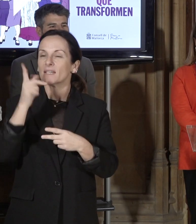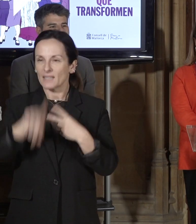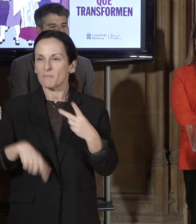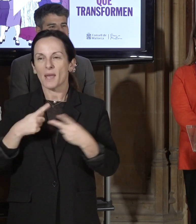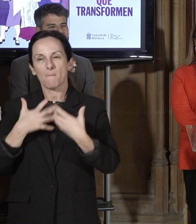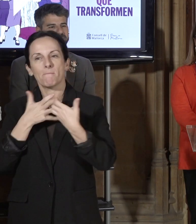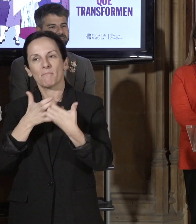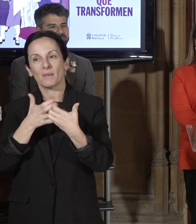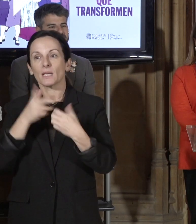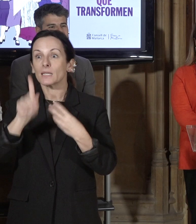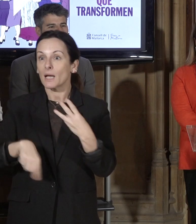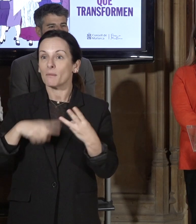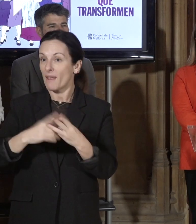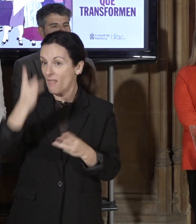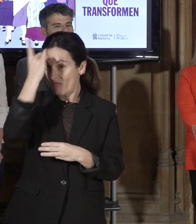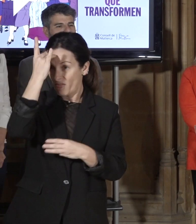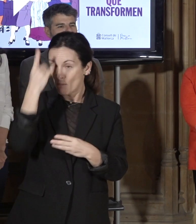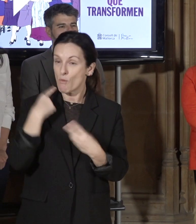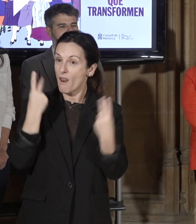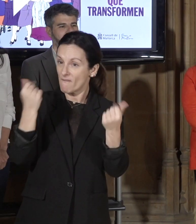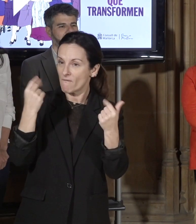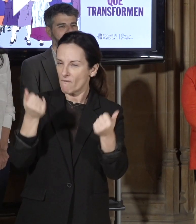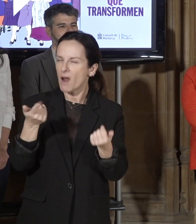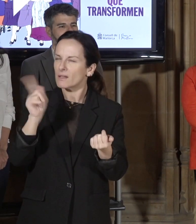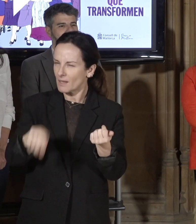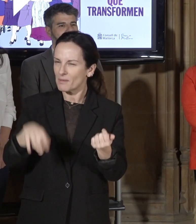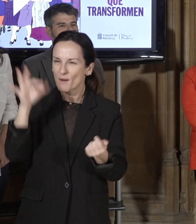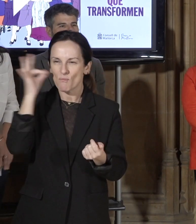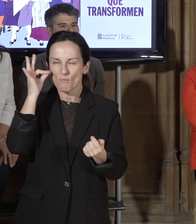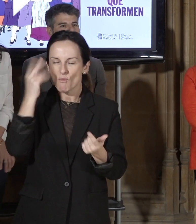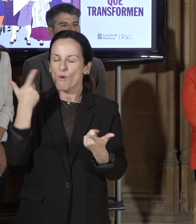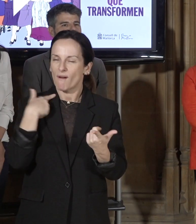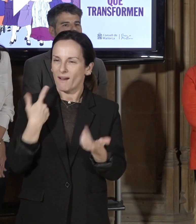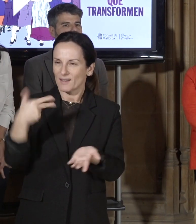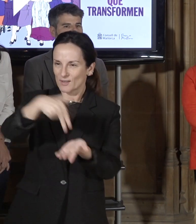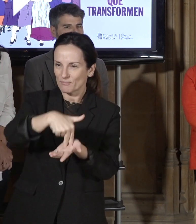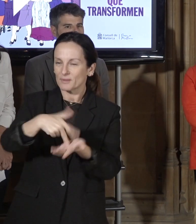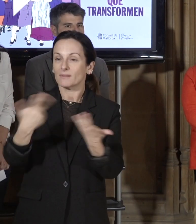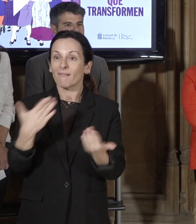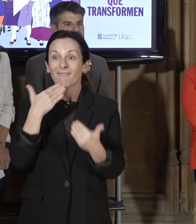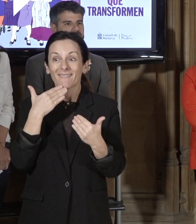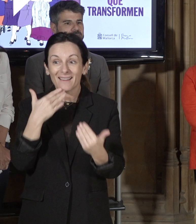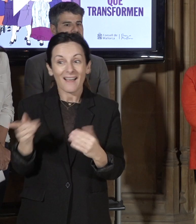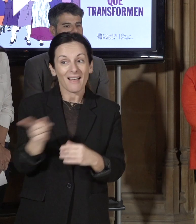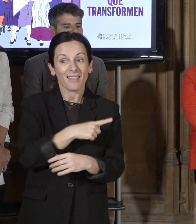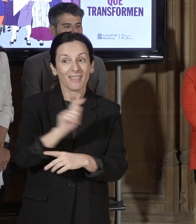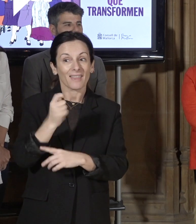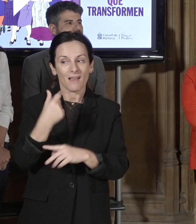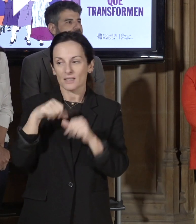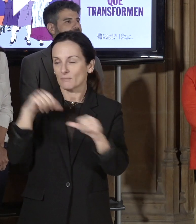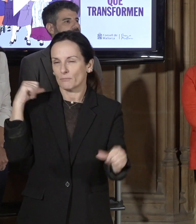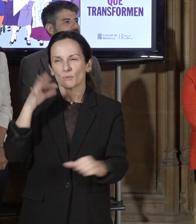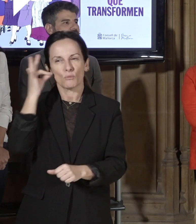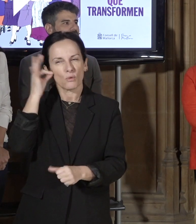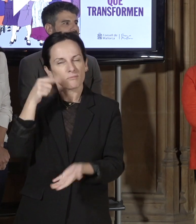també, ballen el ball dels dimonis. Gràcies a la recerca històrica de moltes, gràcies a les reivindicacions en cada poble per poder